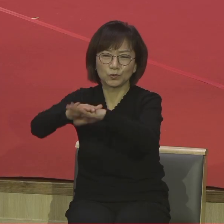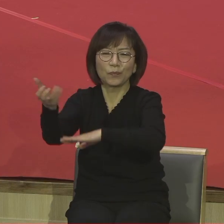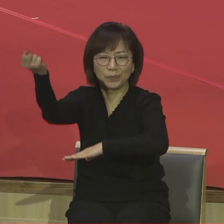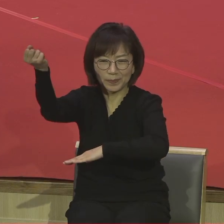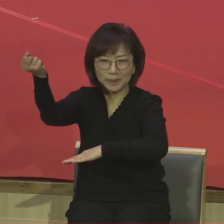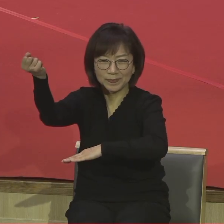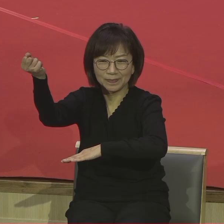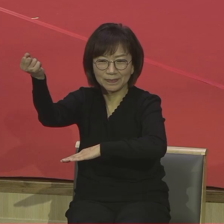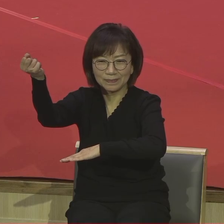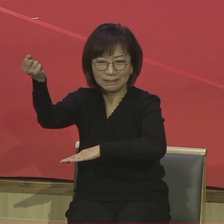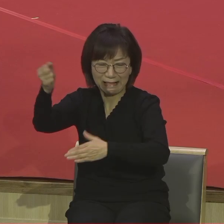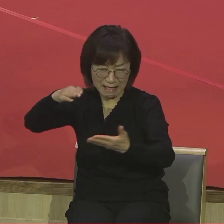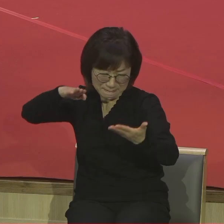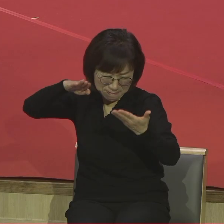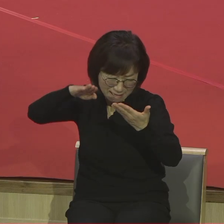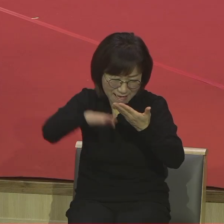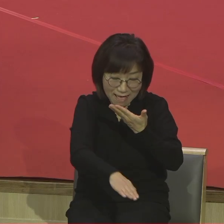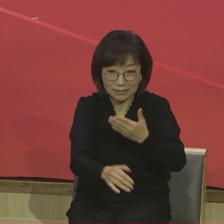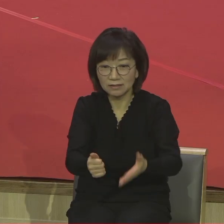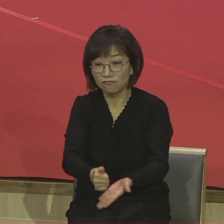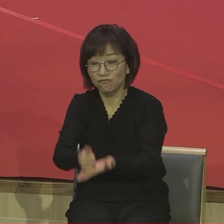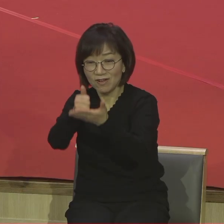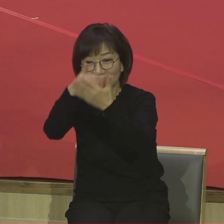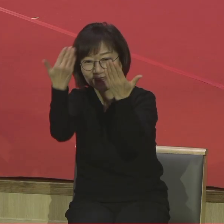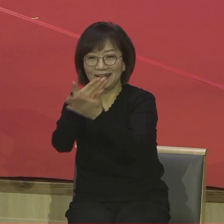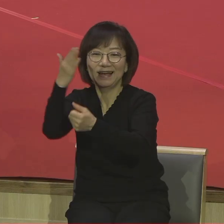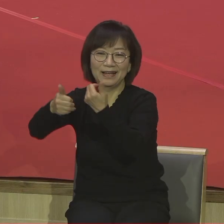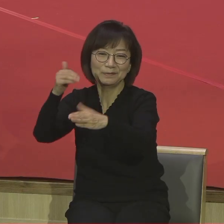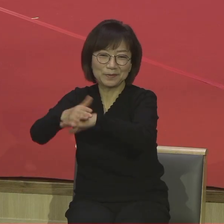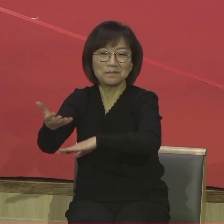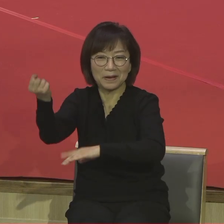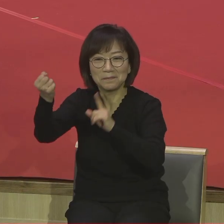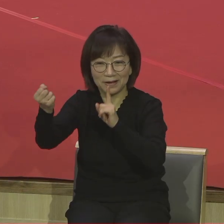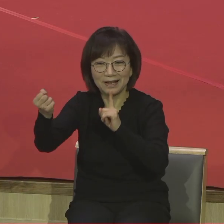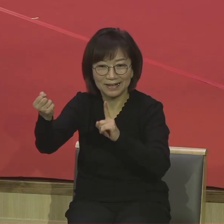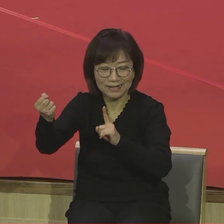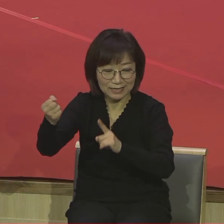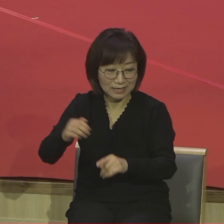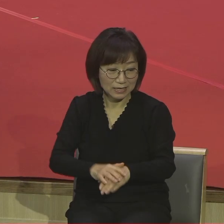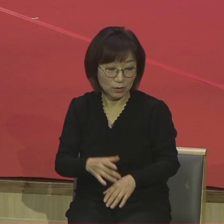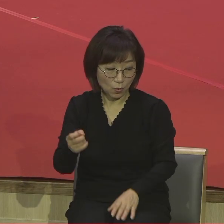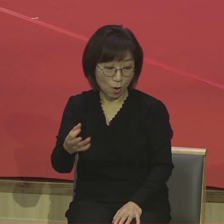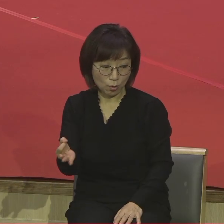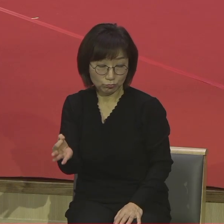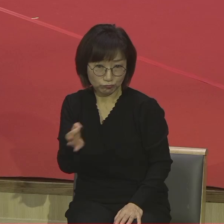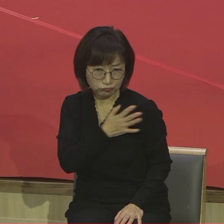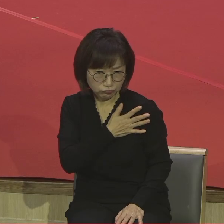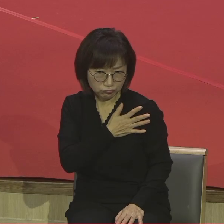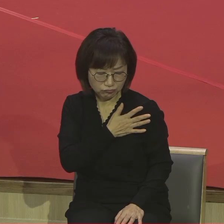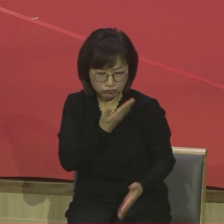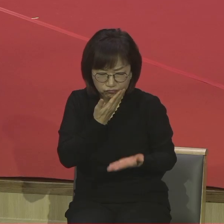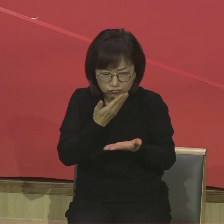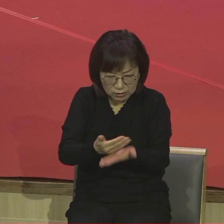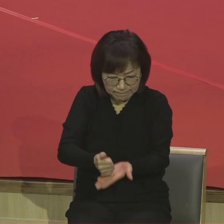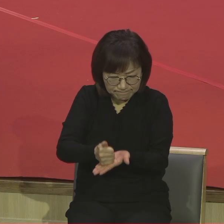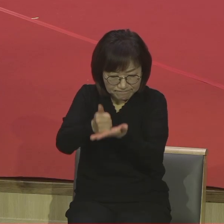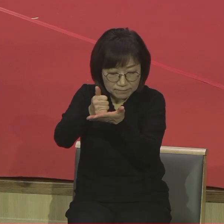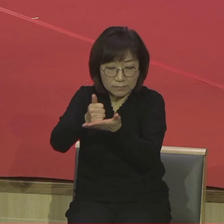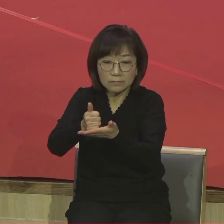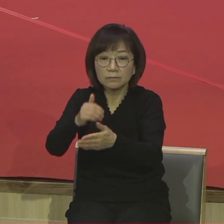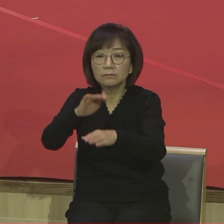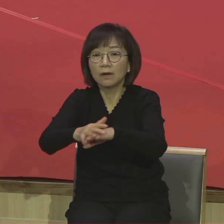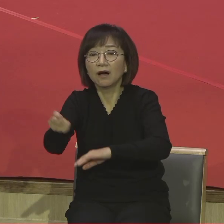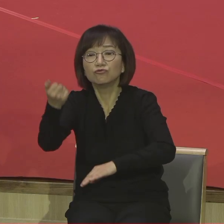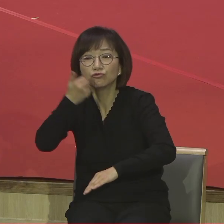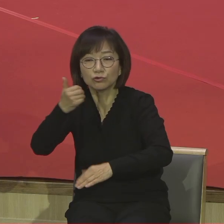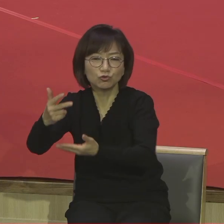역대상 29장 12절에도 보면, 부와 귀가 주께로 말미암고 또 주는 만물의